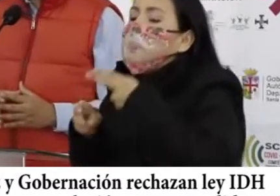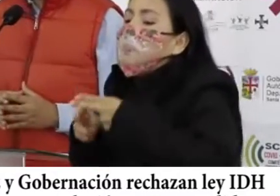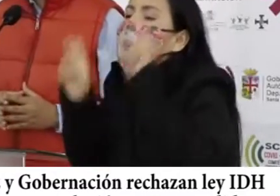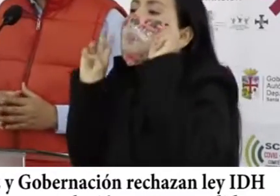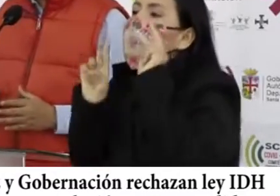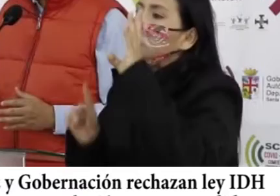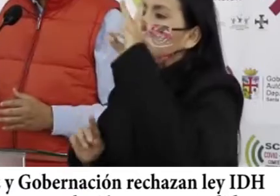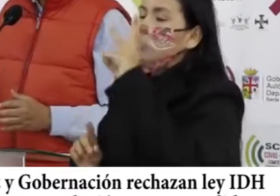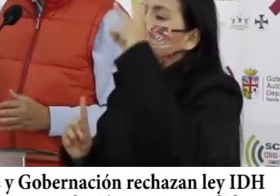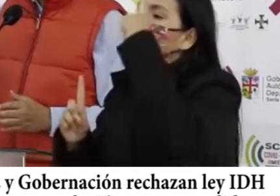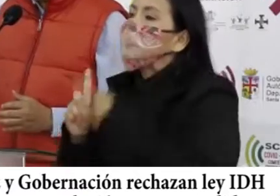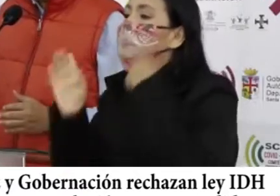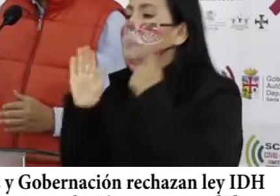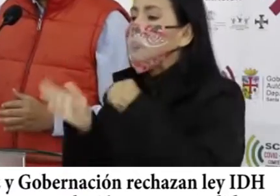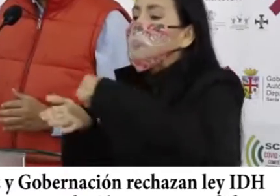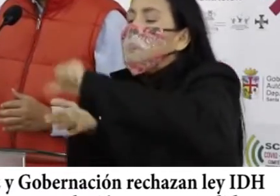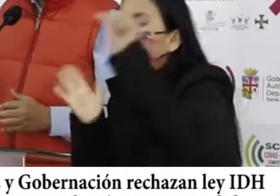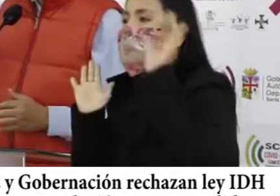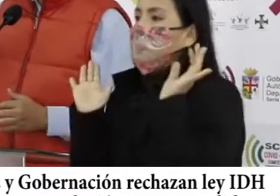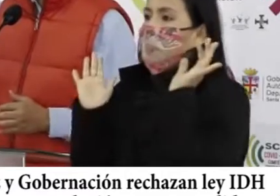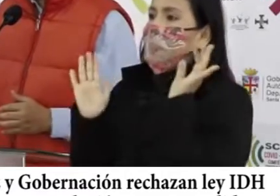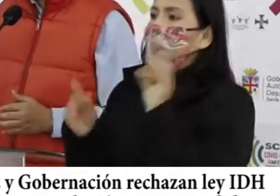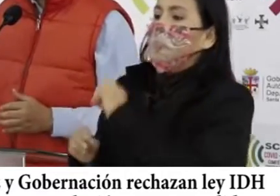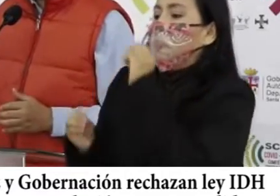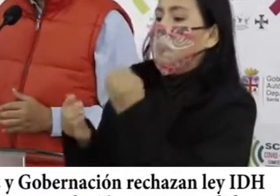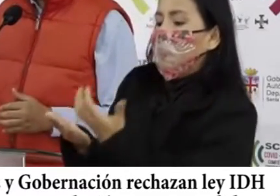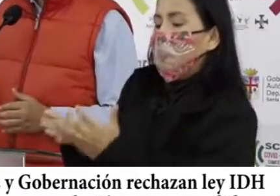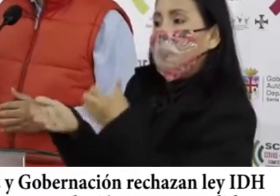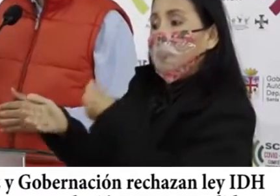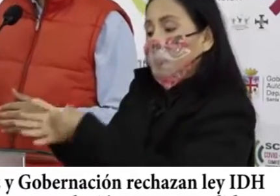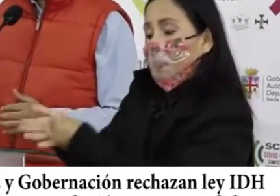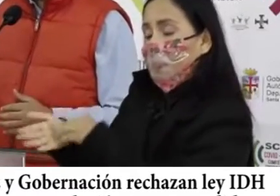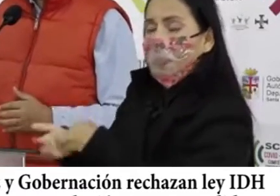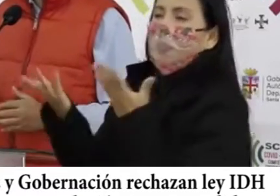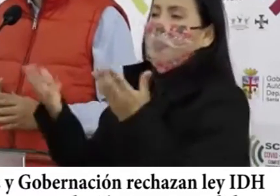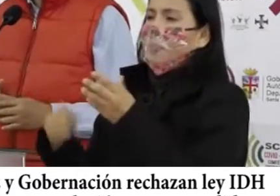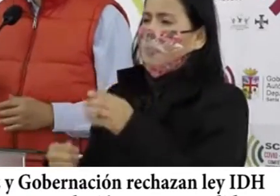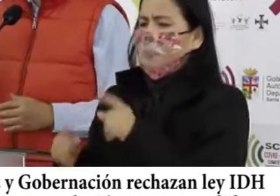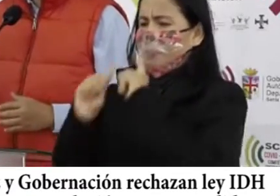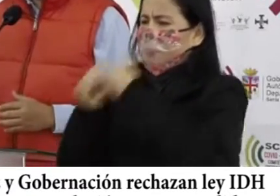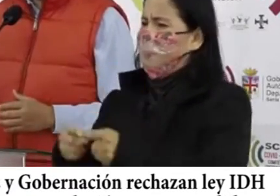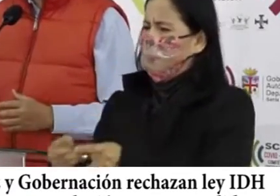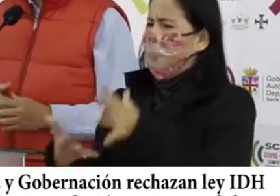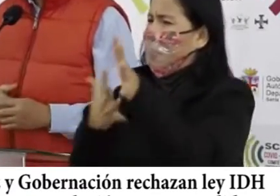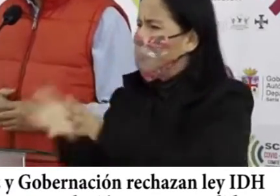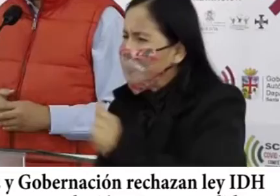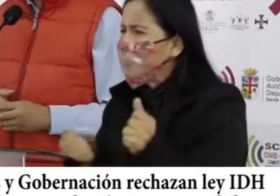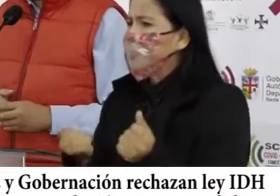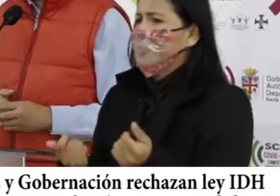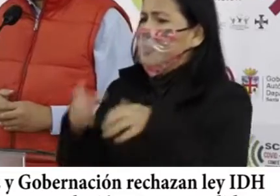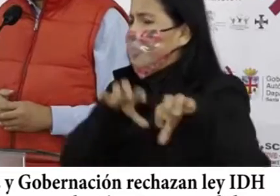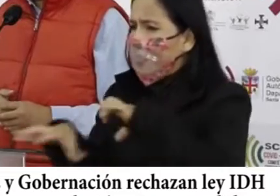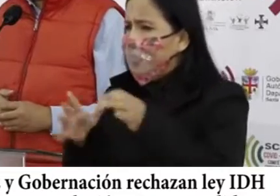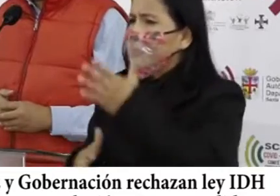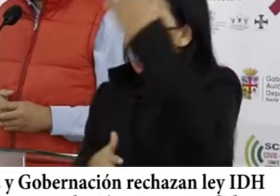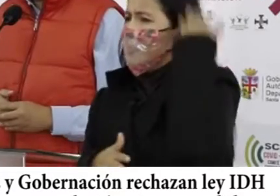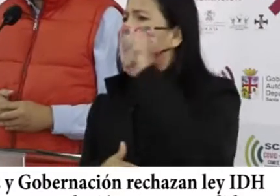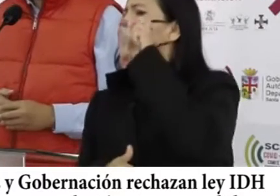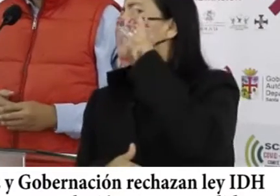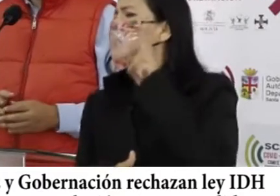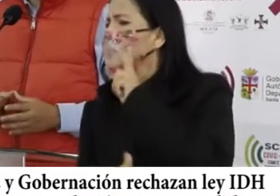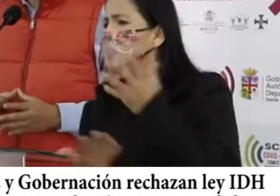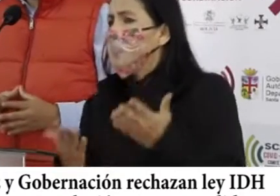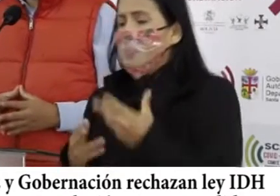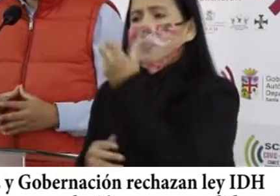parcialmente por 6 meses el pago, la confiscación autoritaria, abusiva, que ha hecho el gobierno de Evo